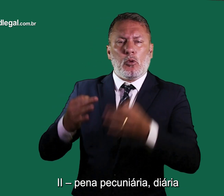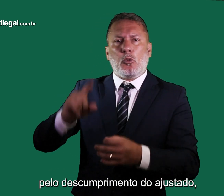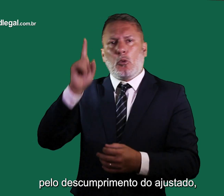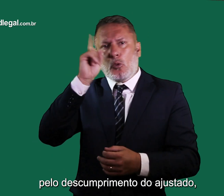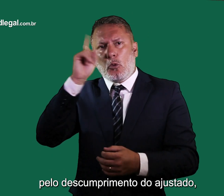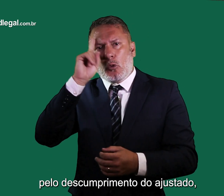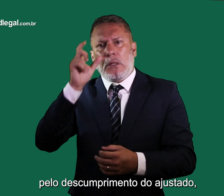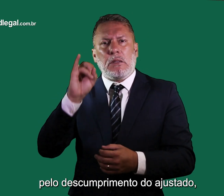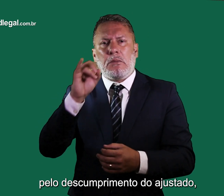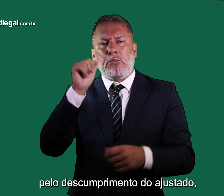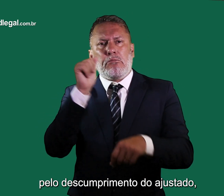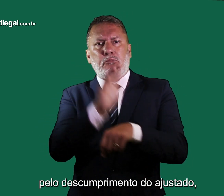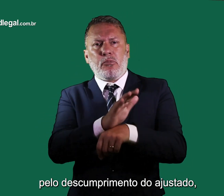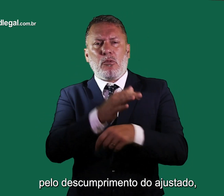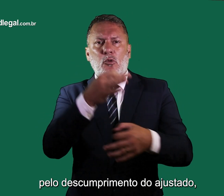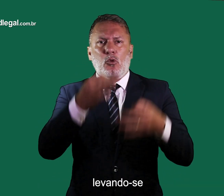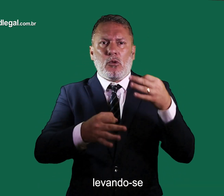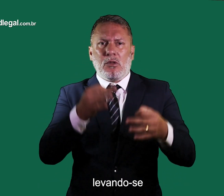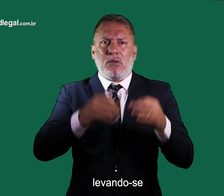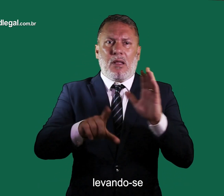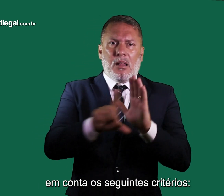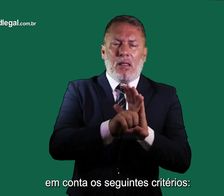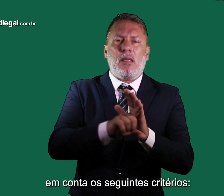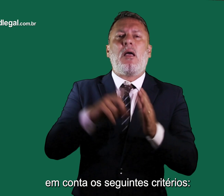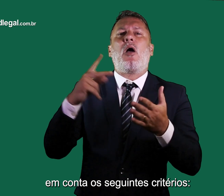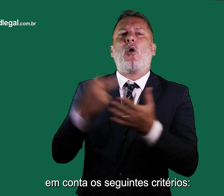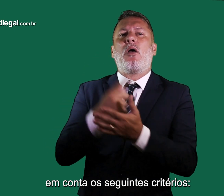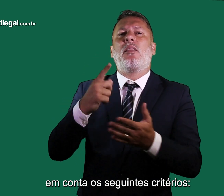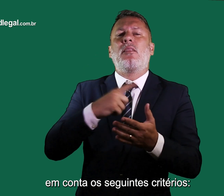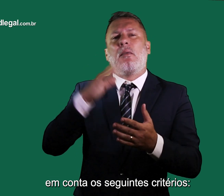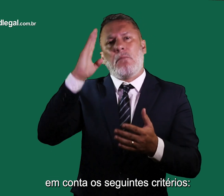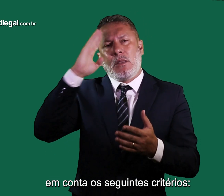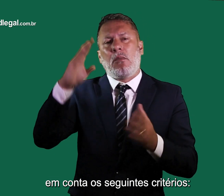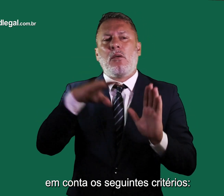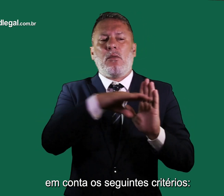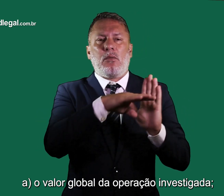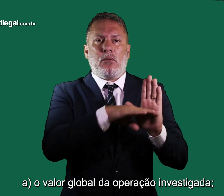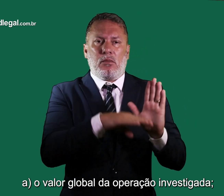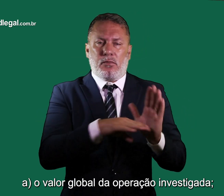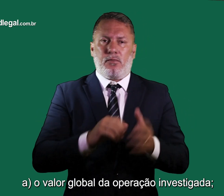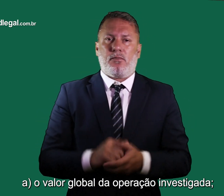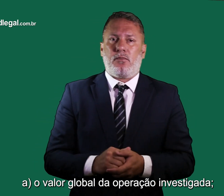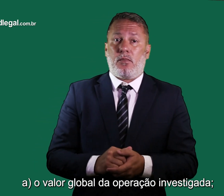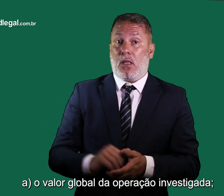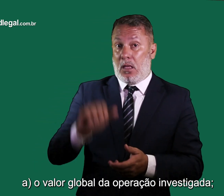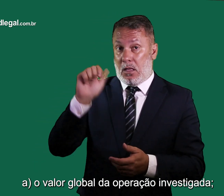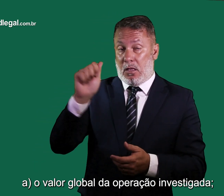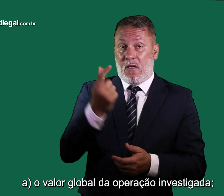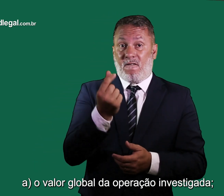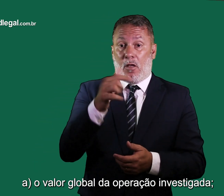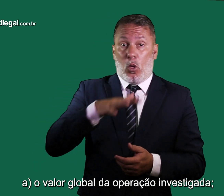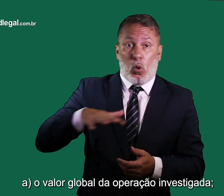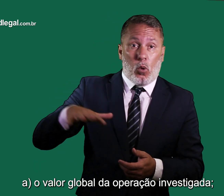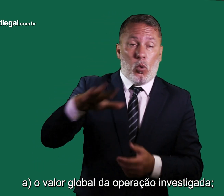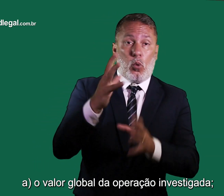pelo descumprimento do ajustado, levando-se em conta os seguintes critérios: a. O valor global da operação